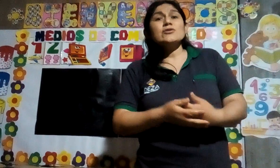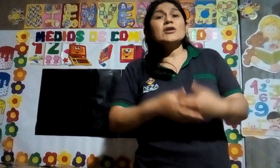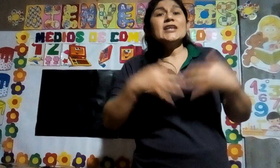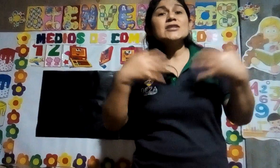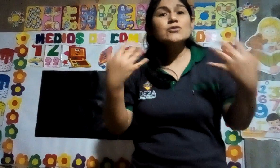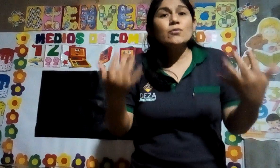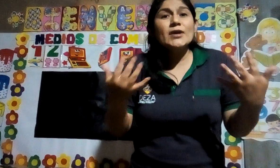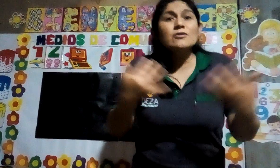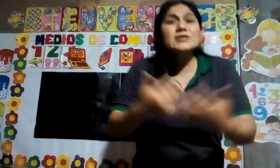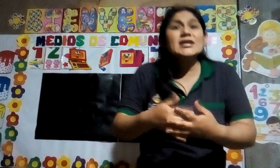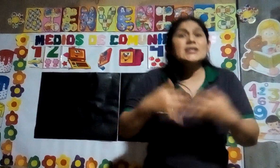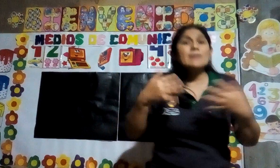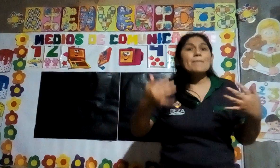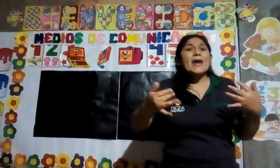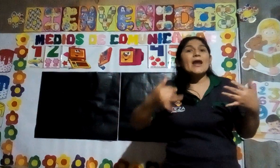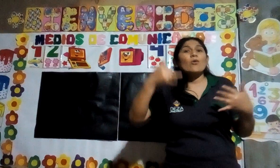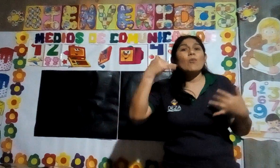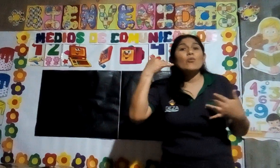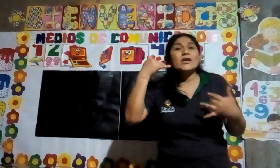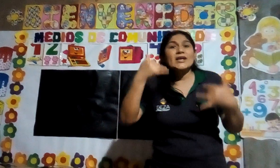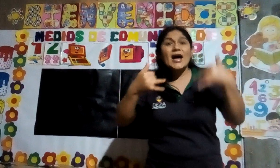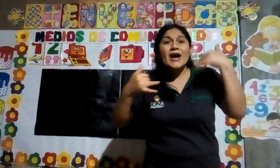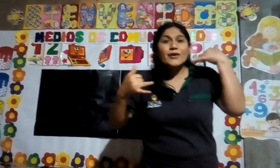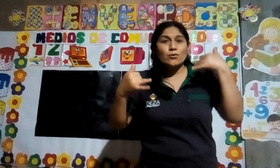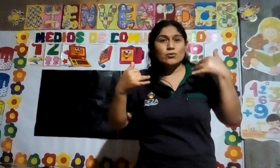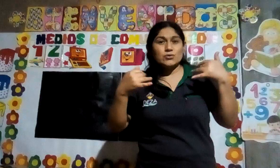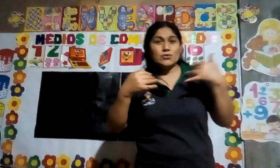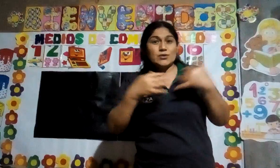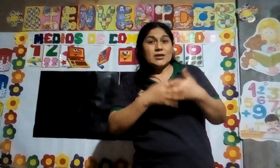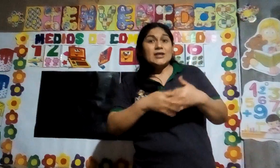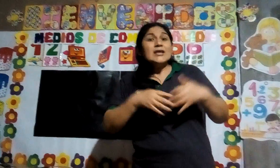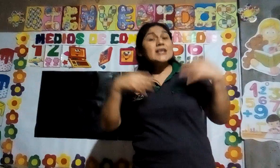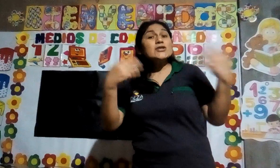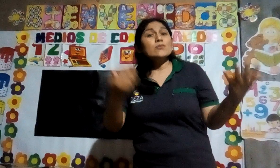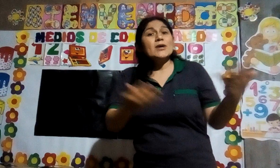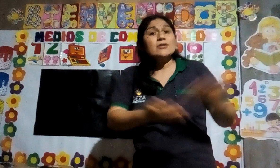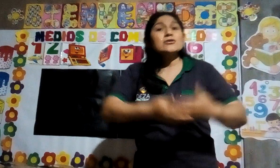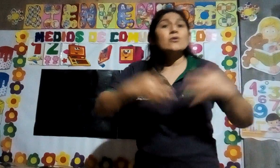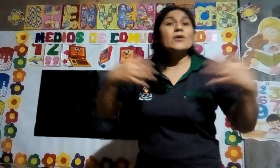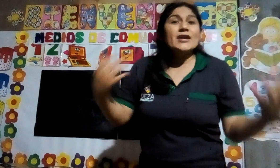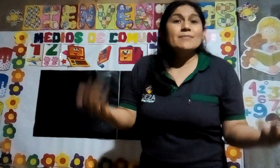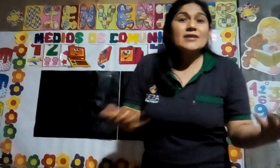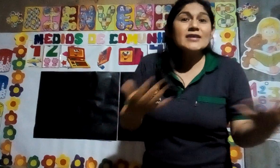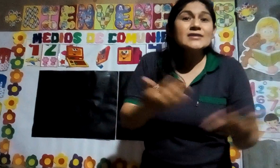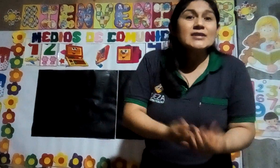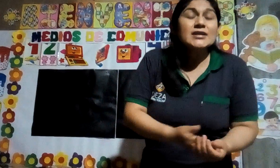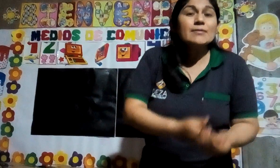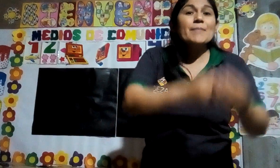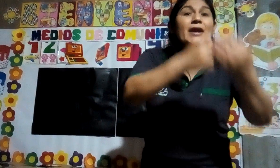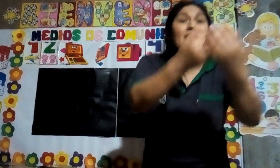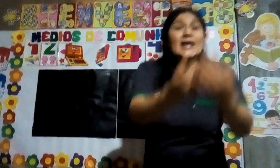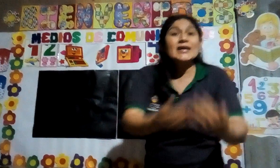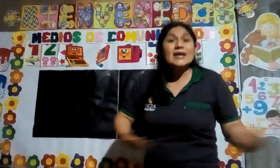son instrumentos que sirven para comunicarnos. Instrumentos o herramientas que sirven para que la